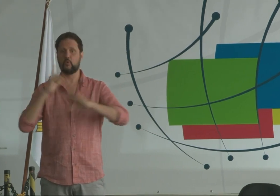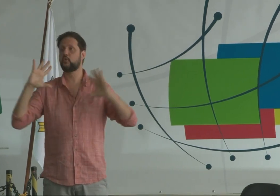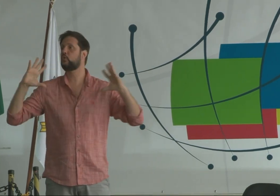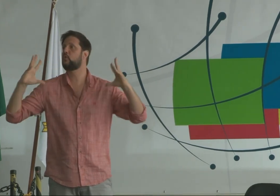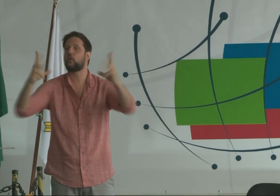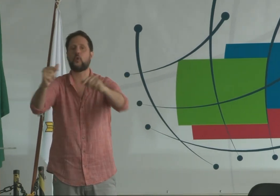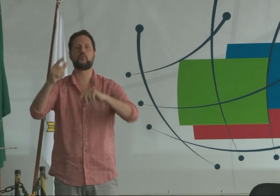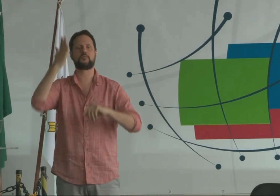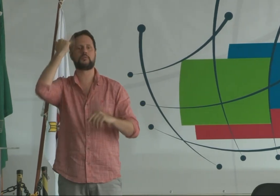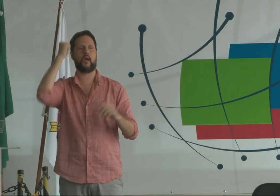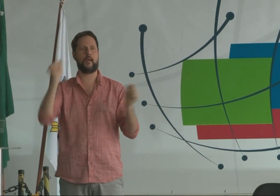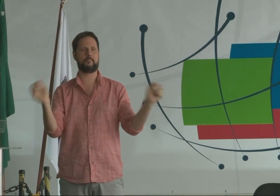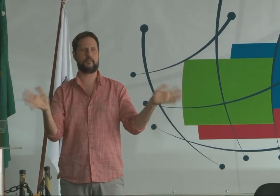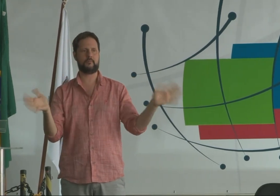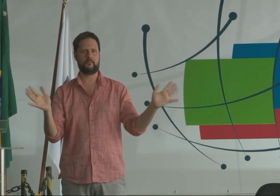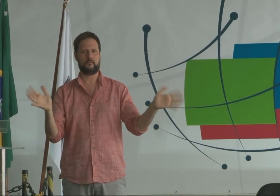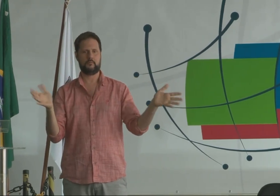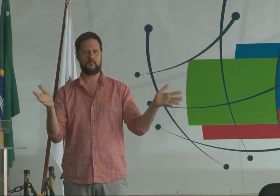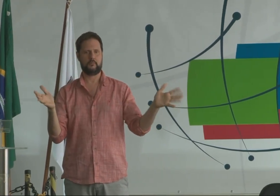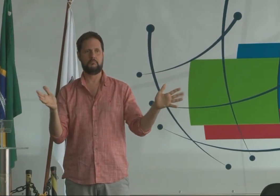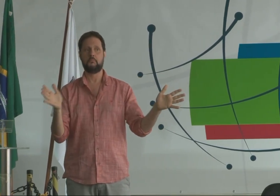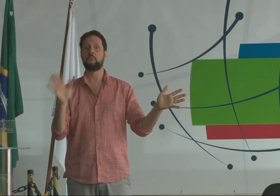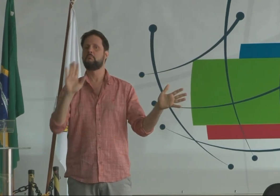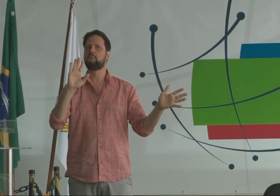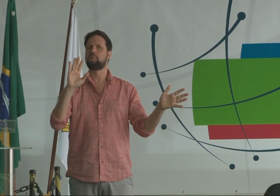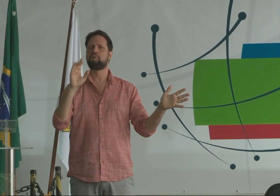aeroporto, todo mundo sabe Liga dos Sinais do aeroporto?